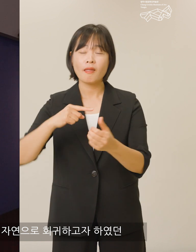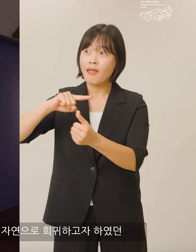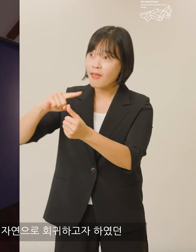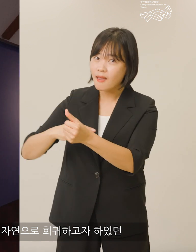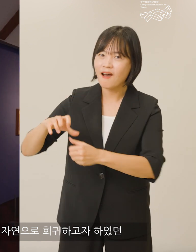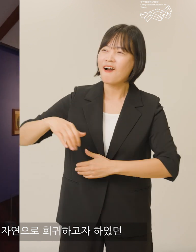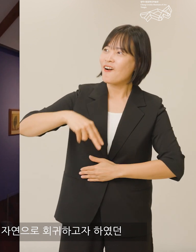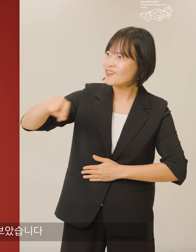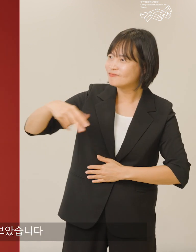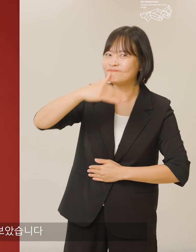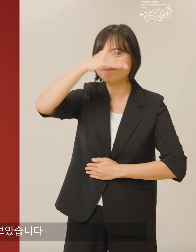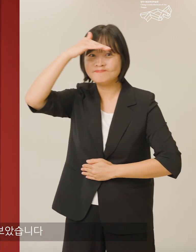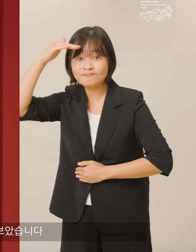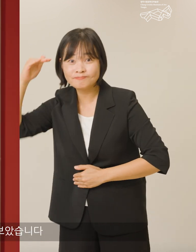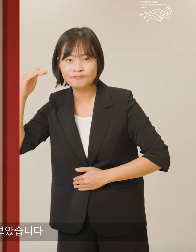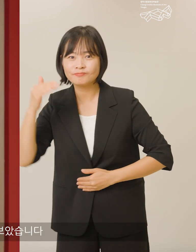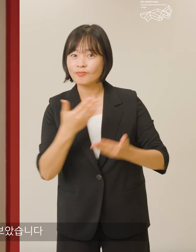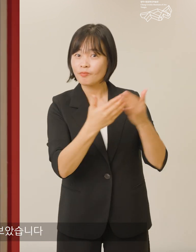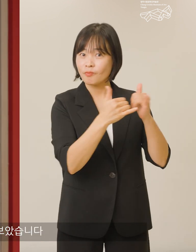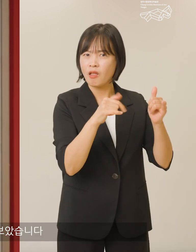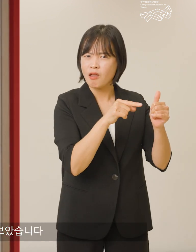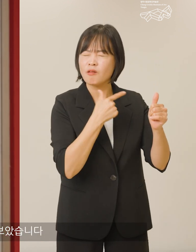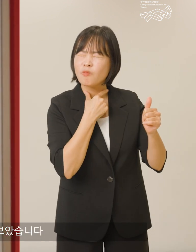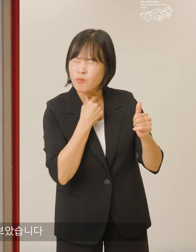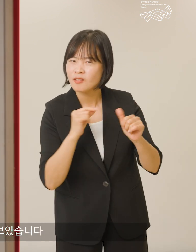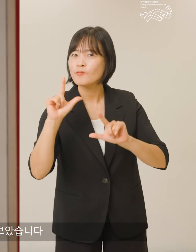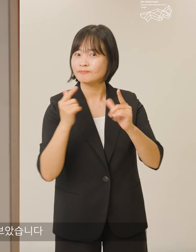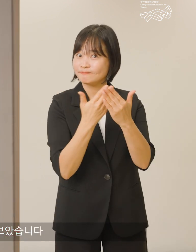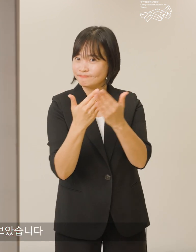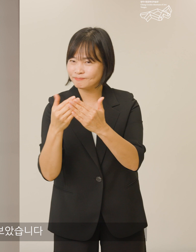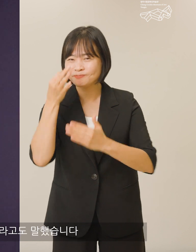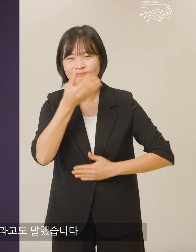회귀하고자 하였던 장욱진 화가의 바람을 함께 살펴보았습니다.